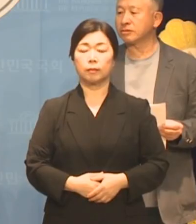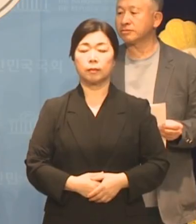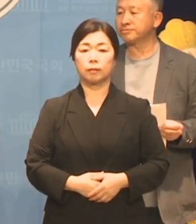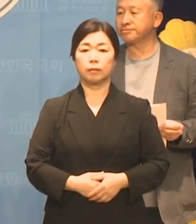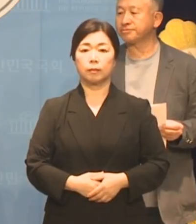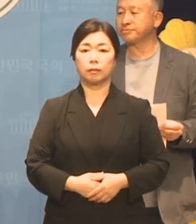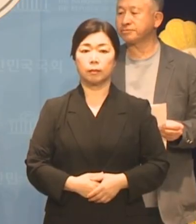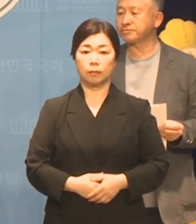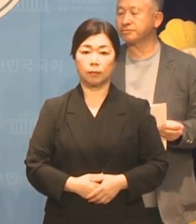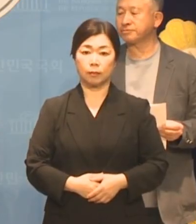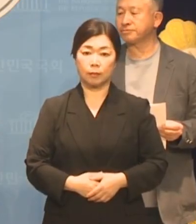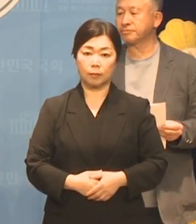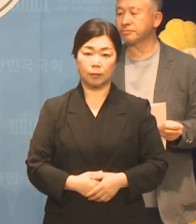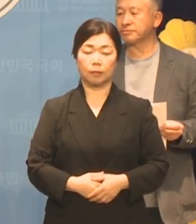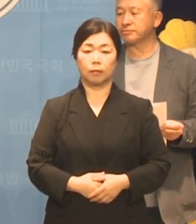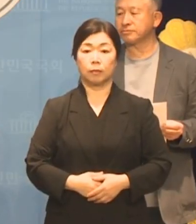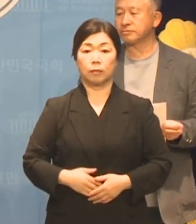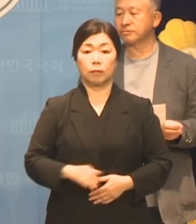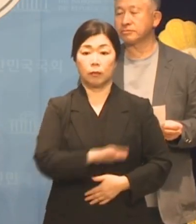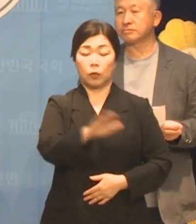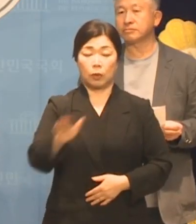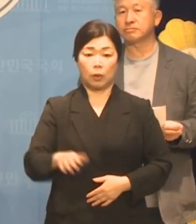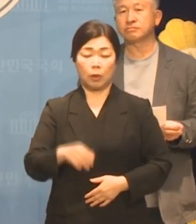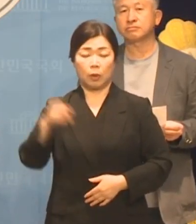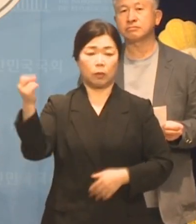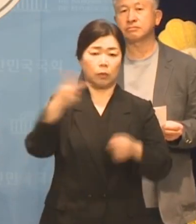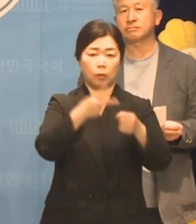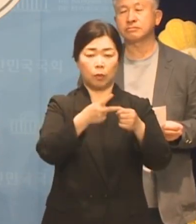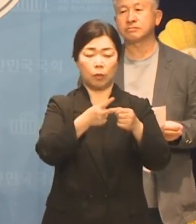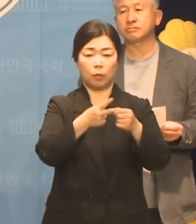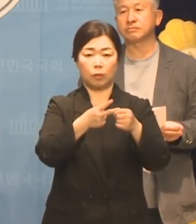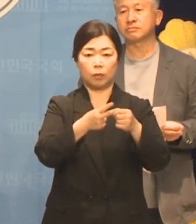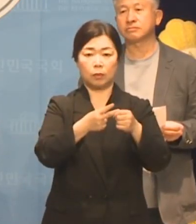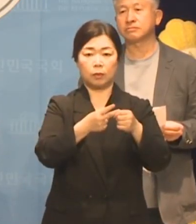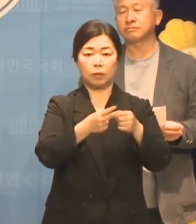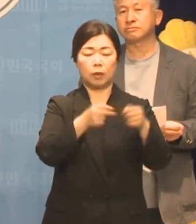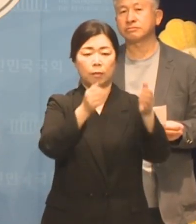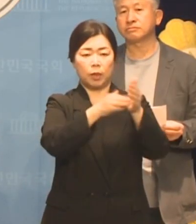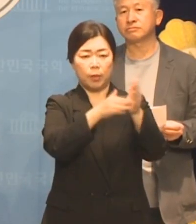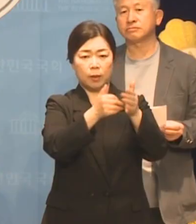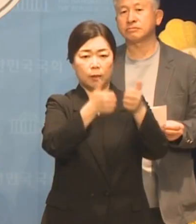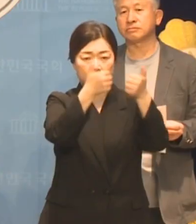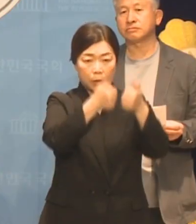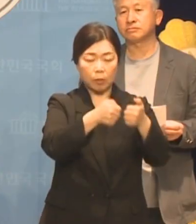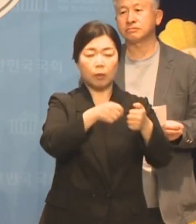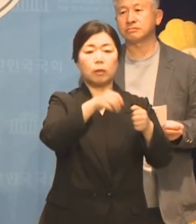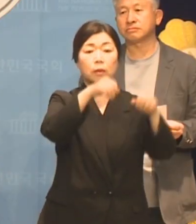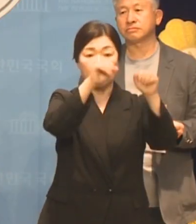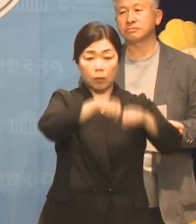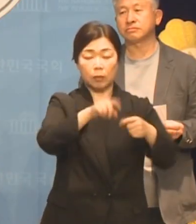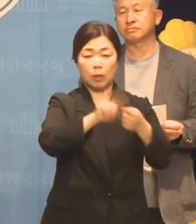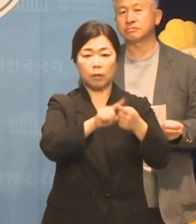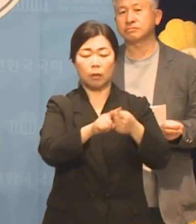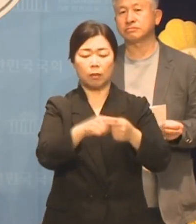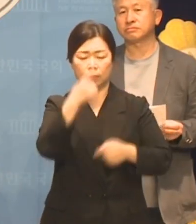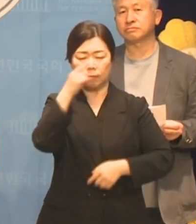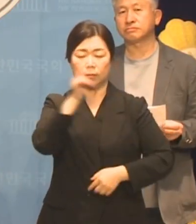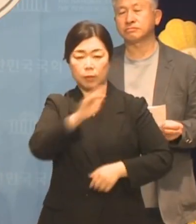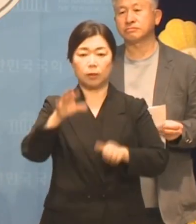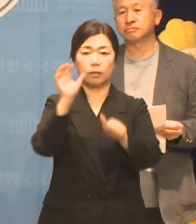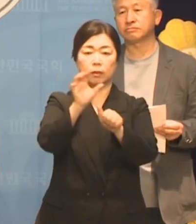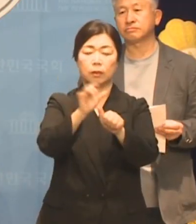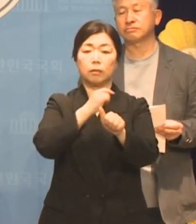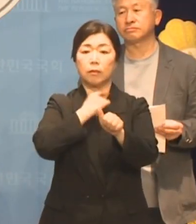성명서. 우리는 제2의 가프라 테프트 밀약에 단호히 규탄하고자 한다.